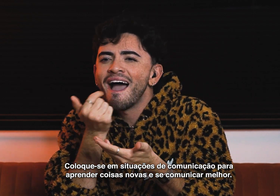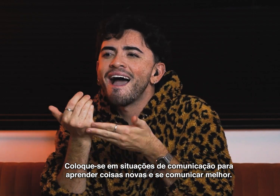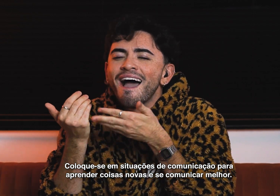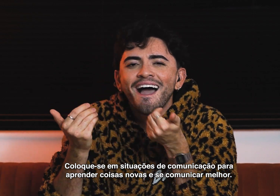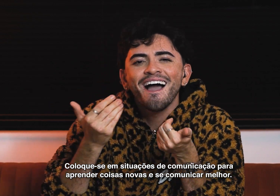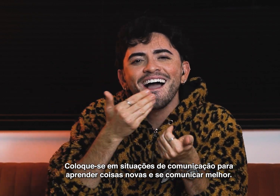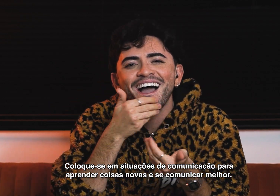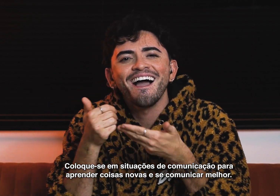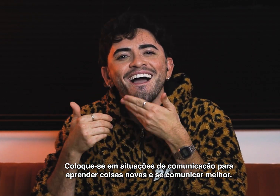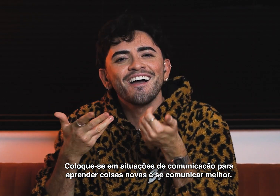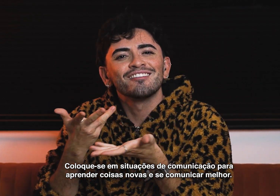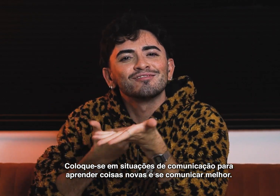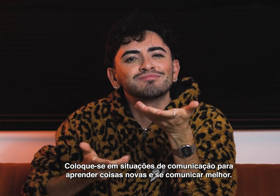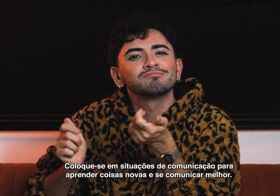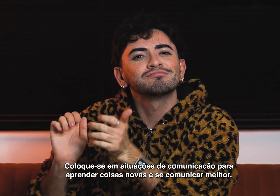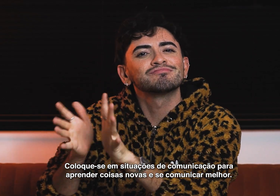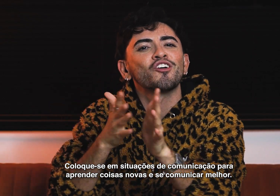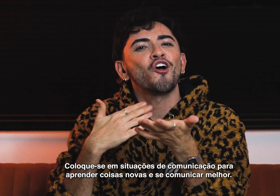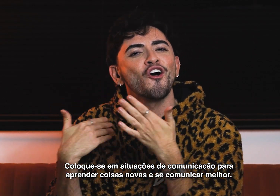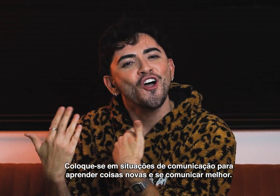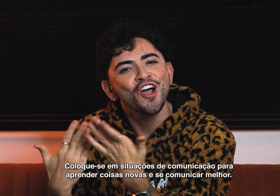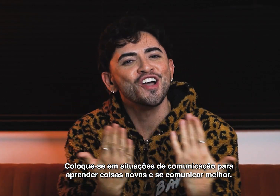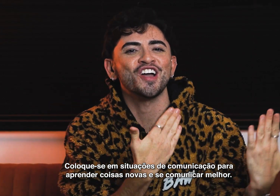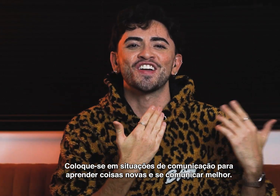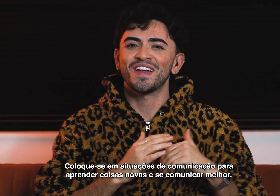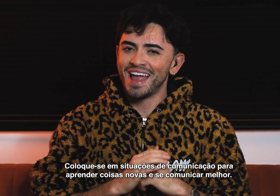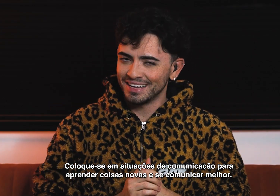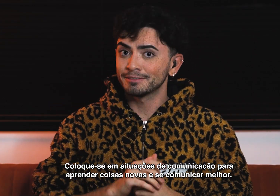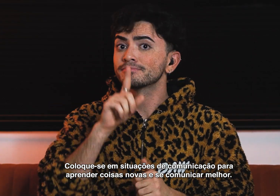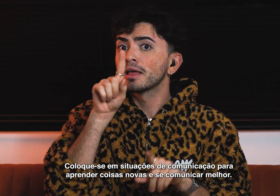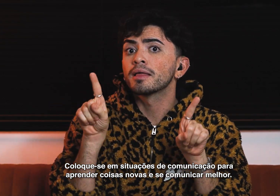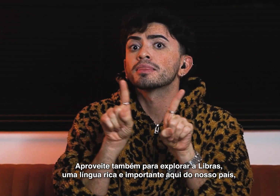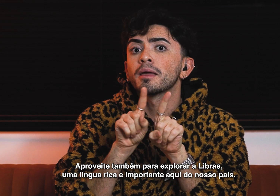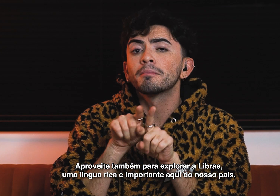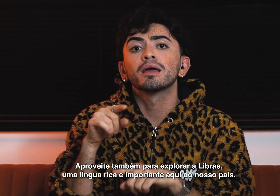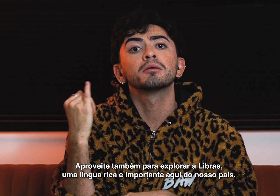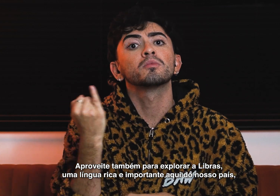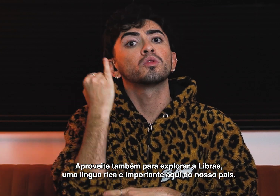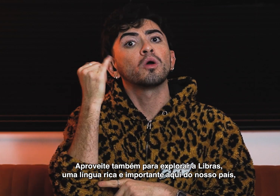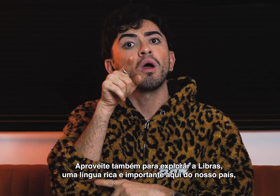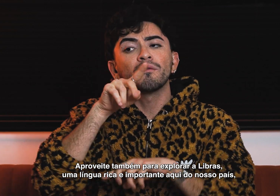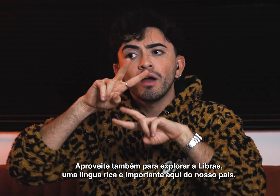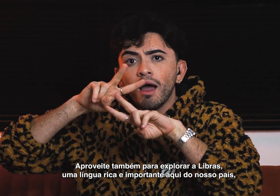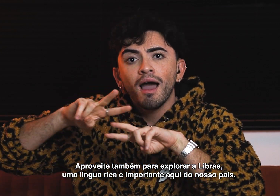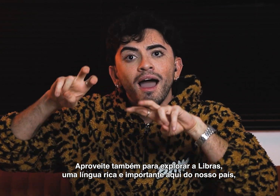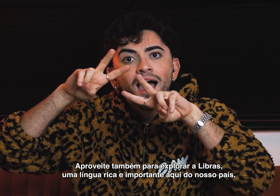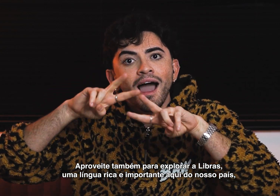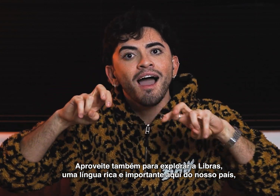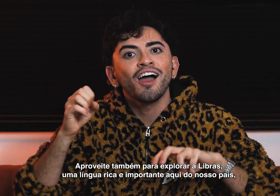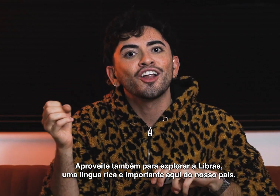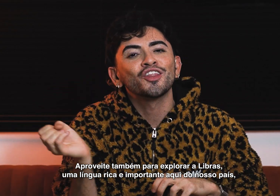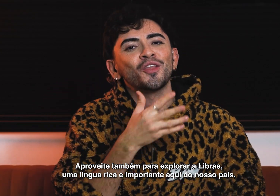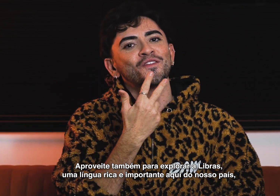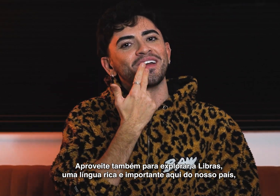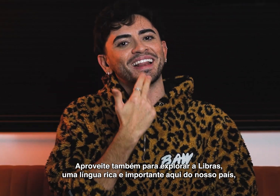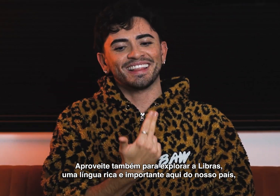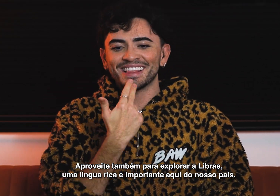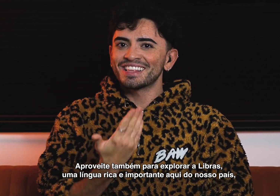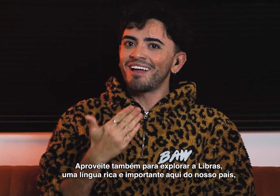Coloque-se em situações de comunicação para aprender coisas novas e se comunicar melhor. Aproveite também para explorar a Libras,